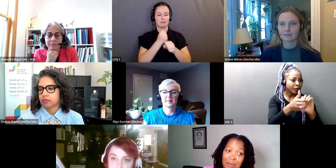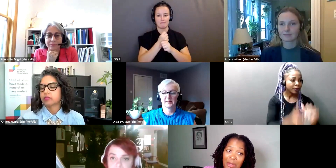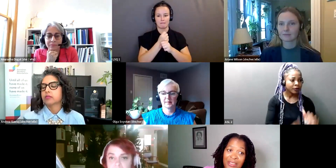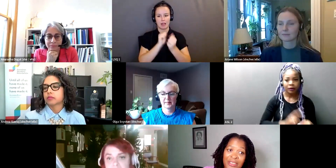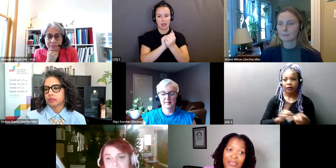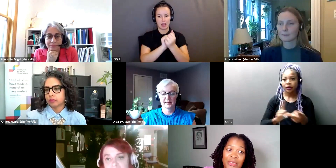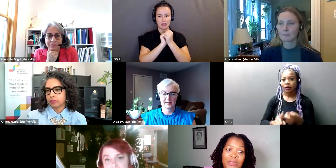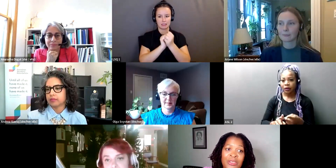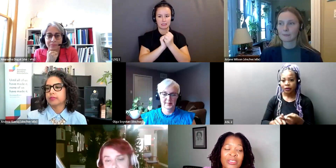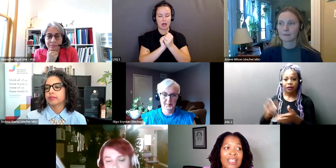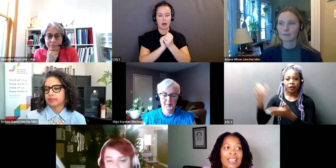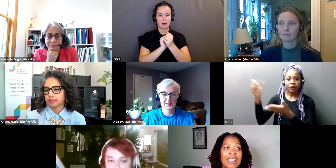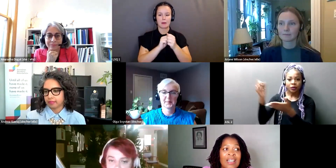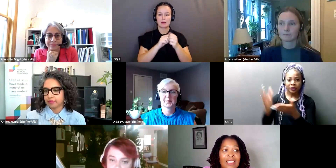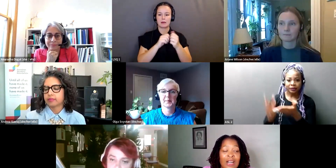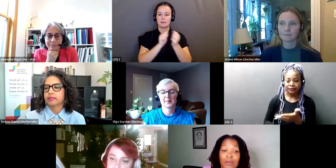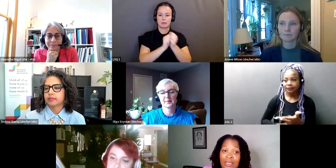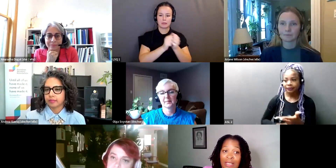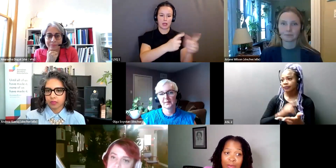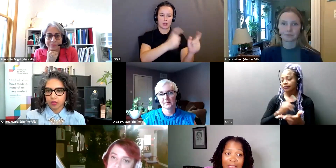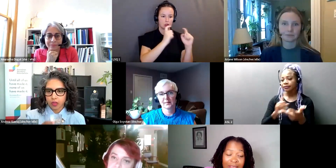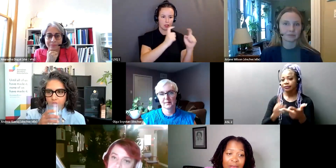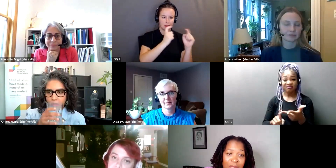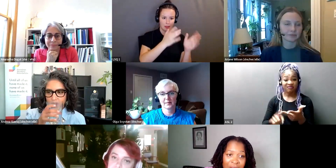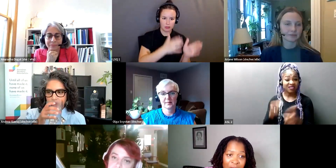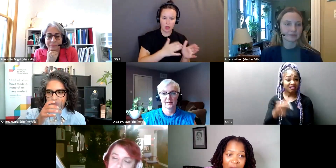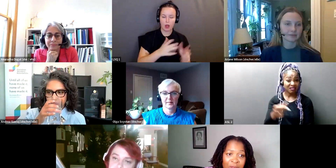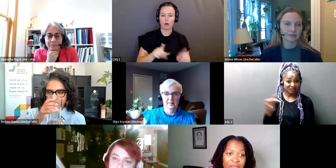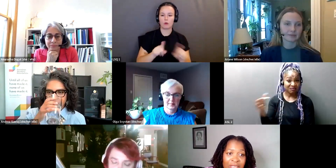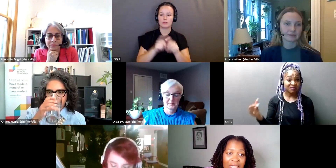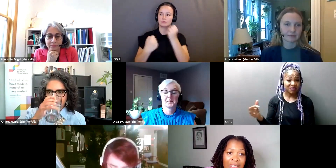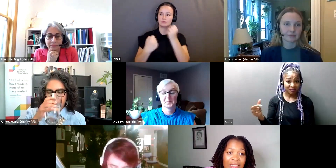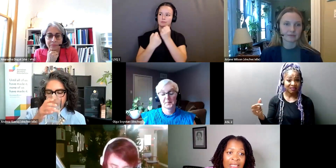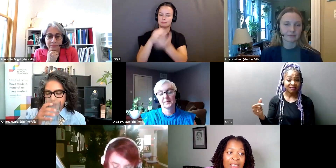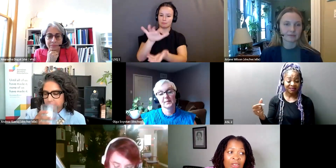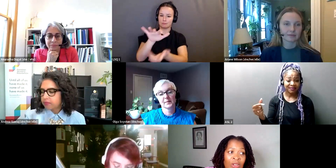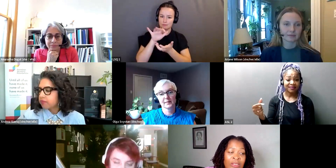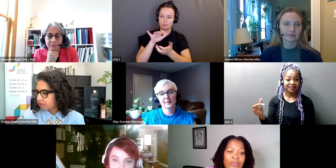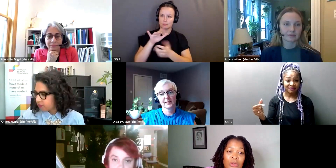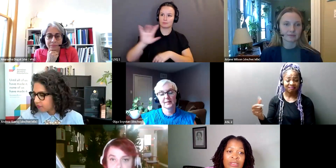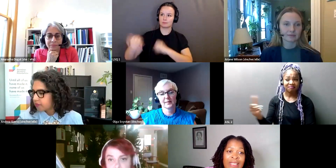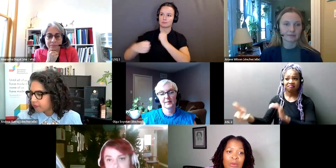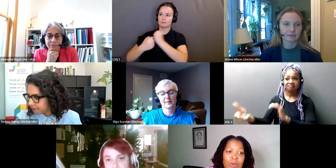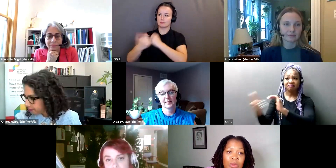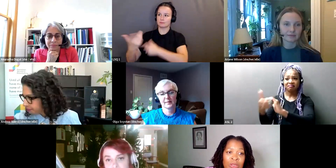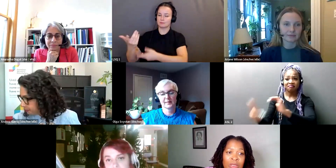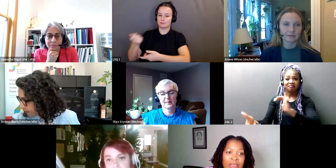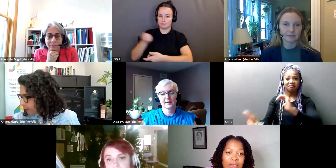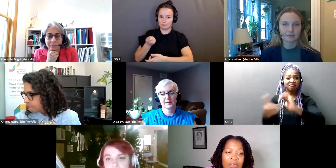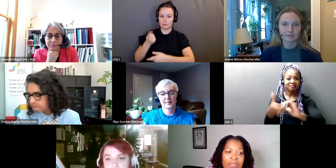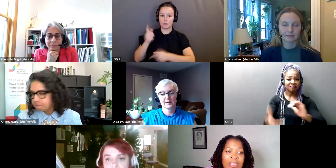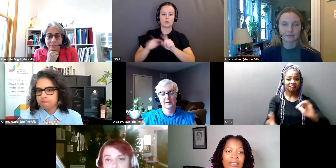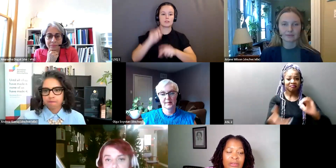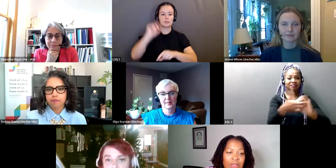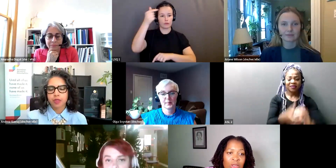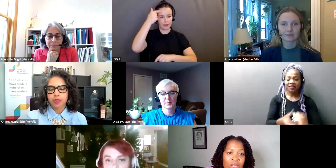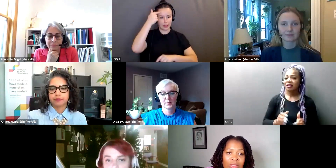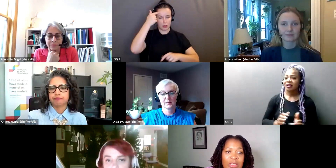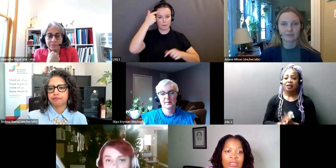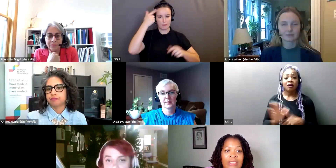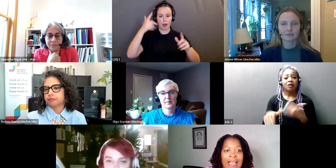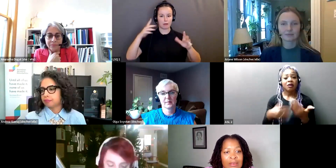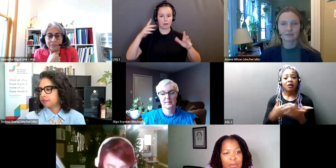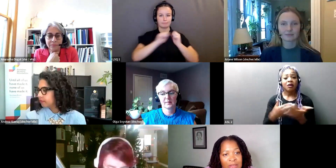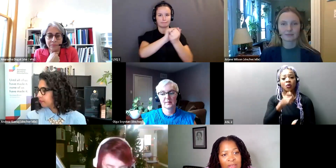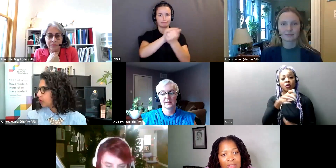disait Suzanne, avec nos partenaires donateurs, nos partenaires bailleurs de fonds, subventionnaires et nos partenaires gouvernementaux, toutes les personnes